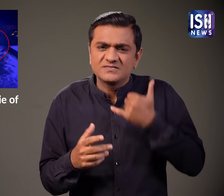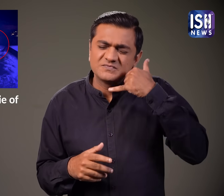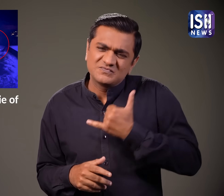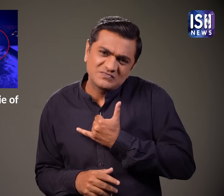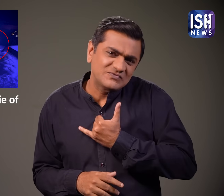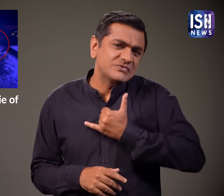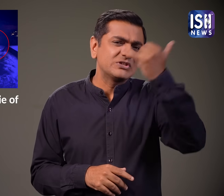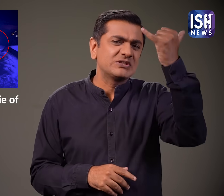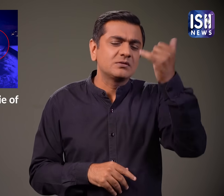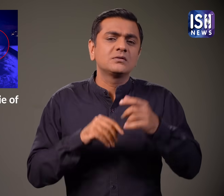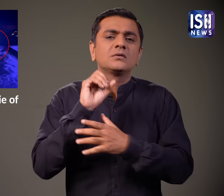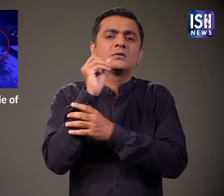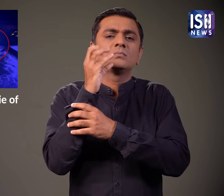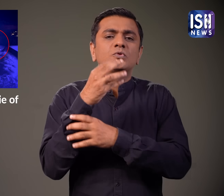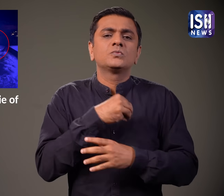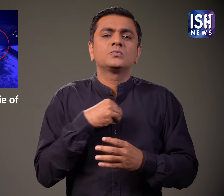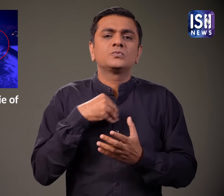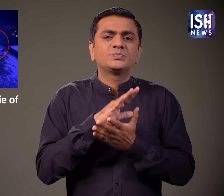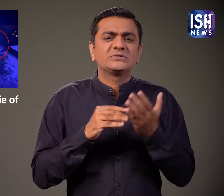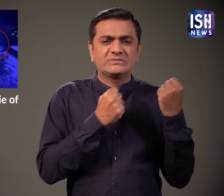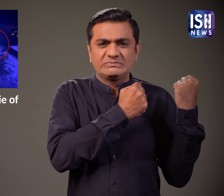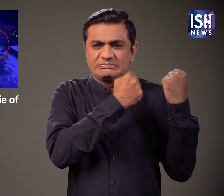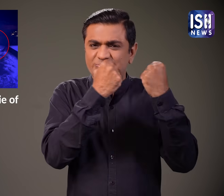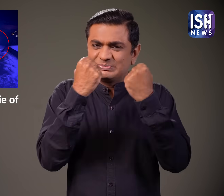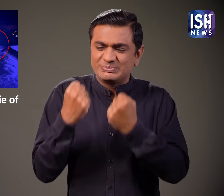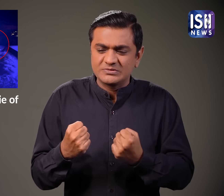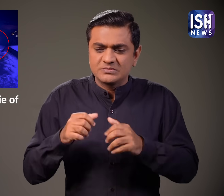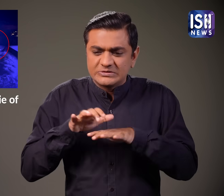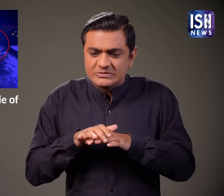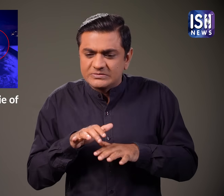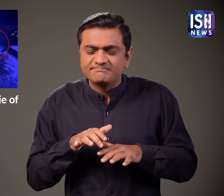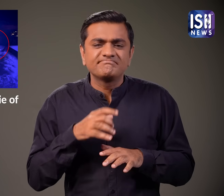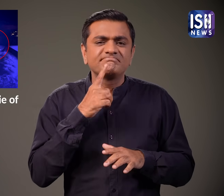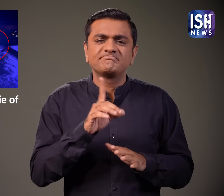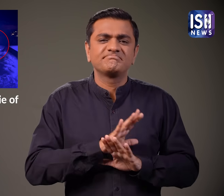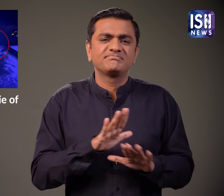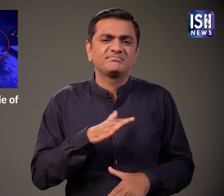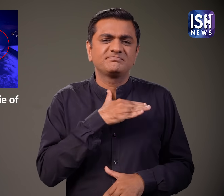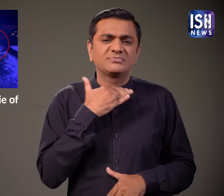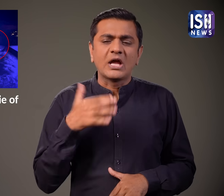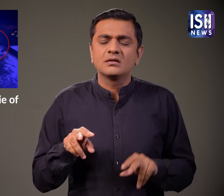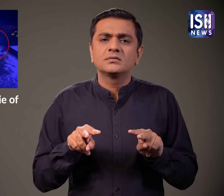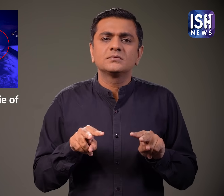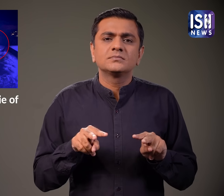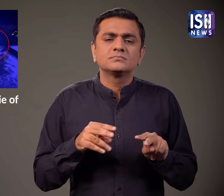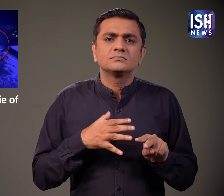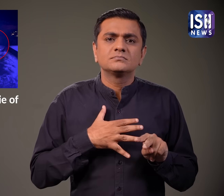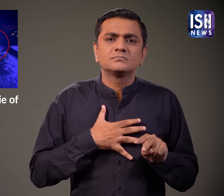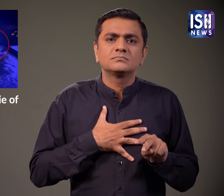आपात का लिंद सिवाएं मैथ्यू के घर पहुँची और उन्हें मुरुद घोशित कर दिया किसी को